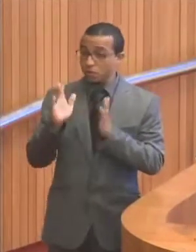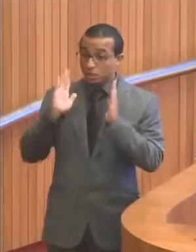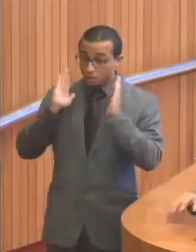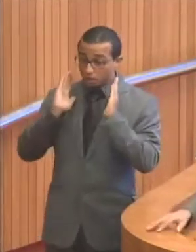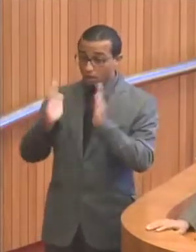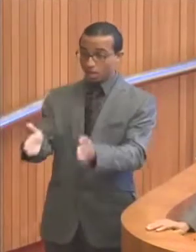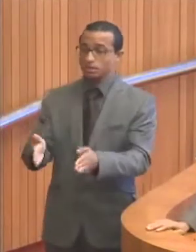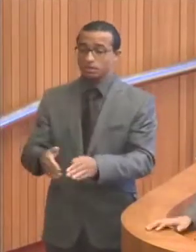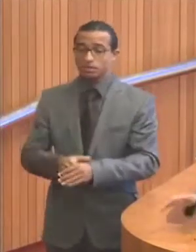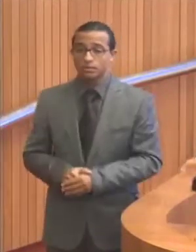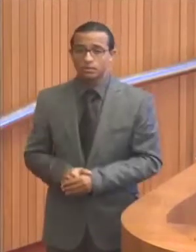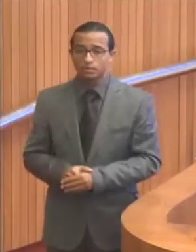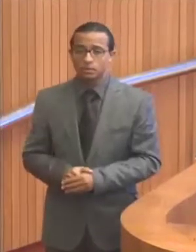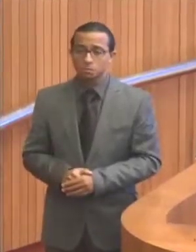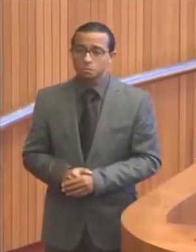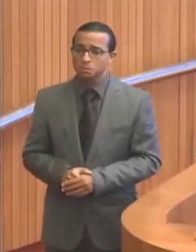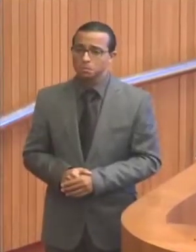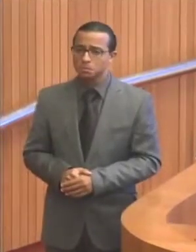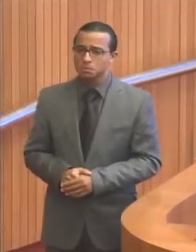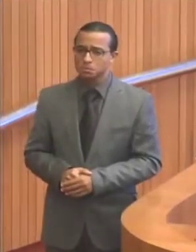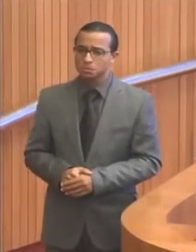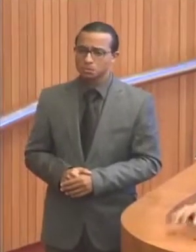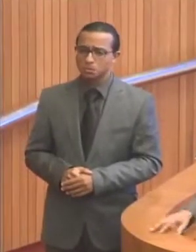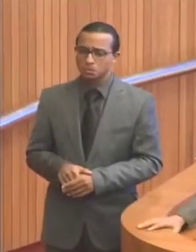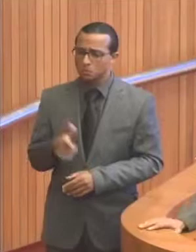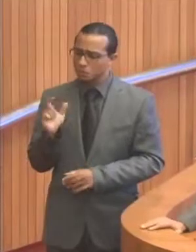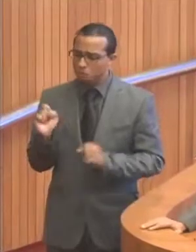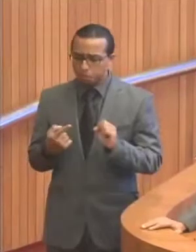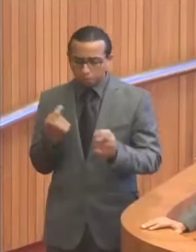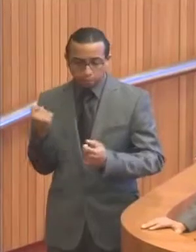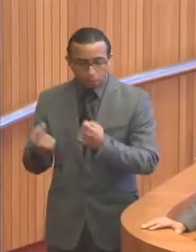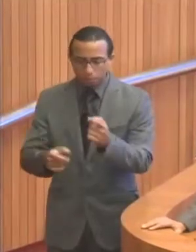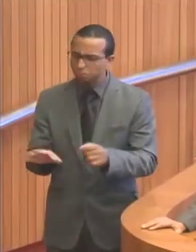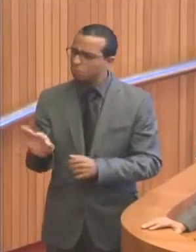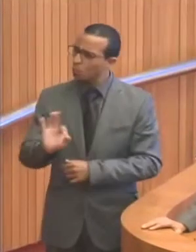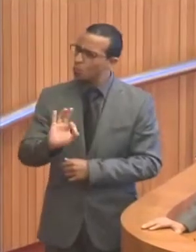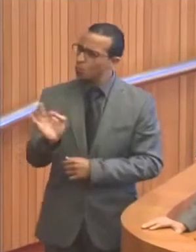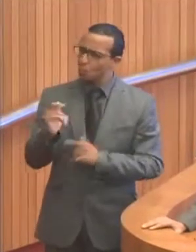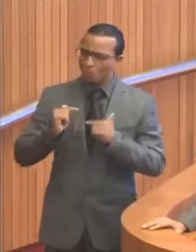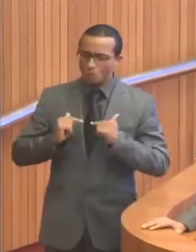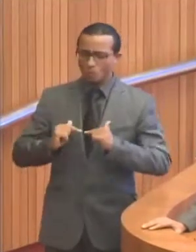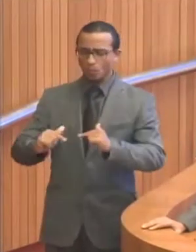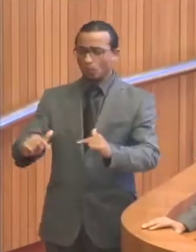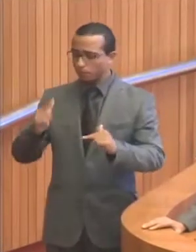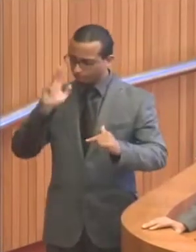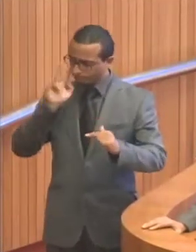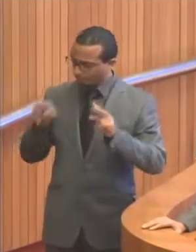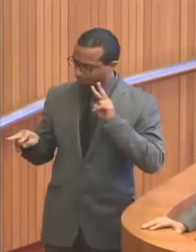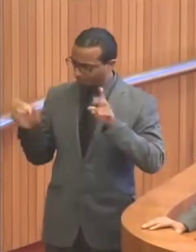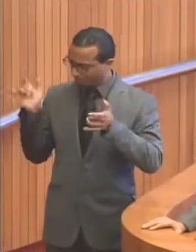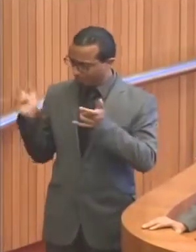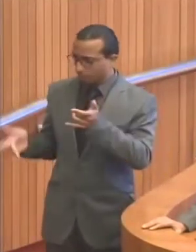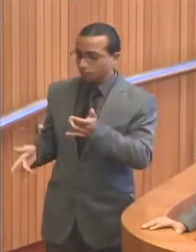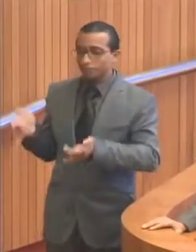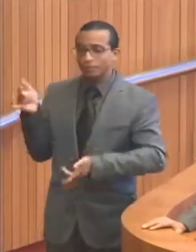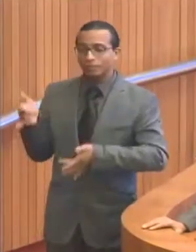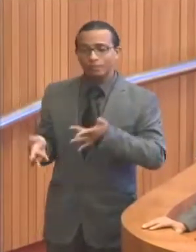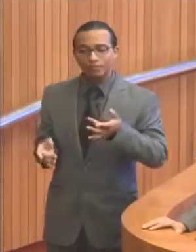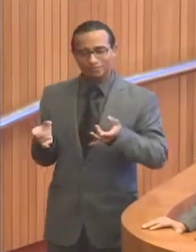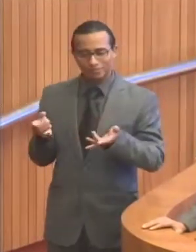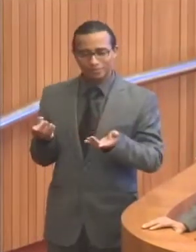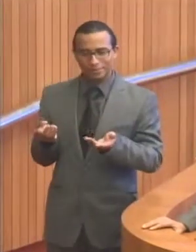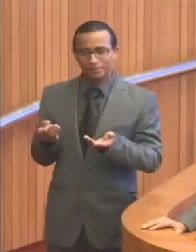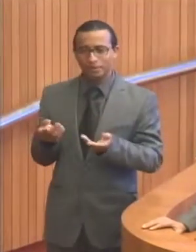reta, uma estrada, um trecho sem buracos, ainda encontrei destroços, mas